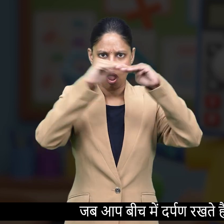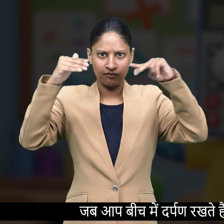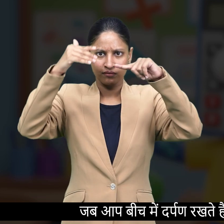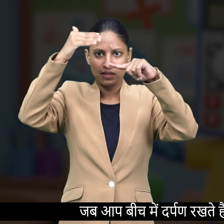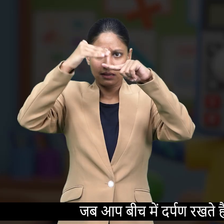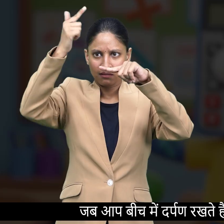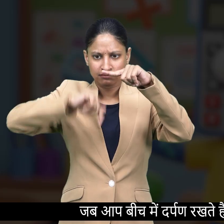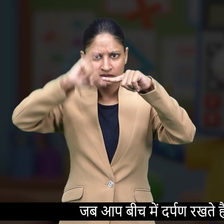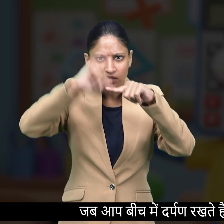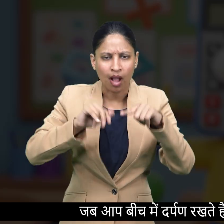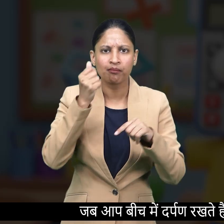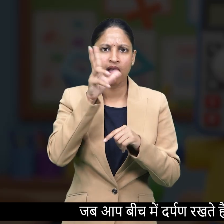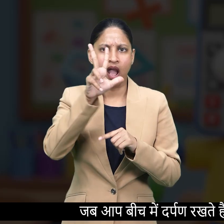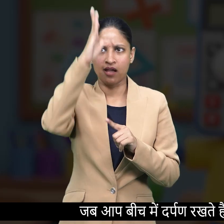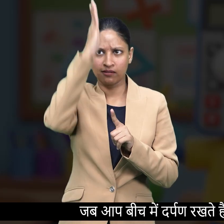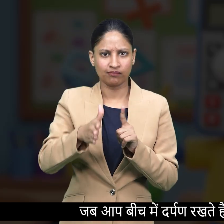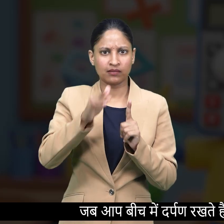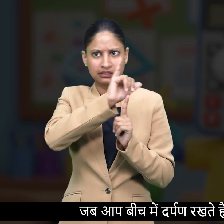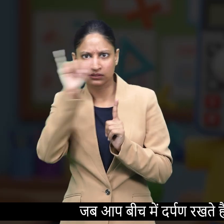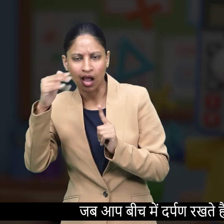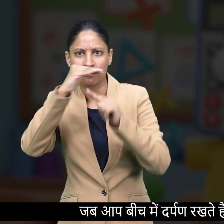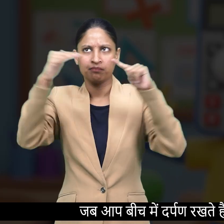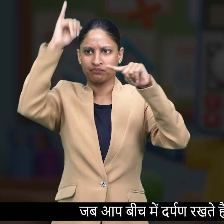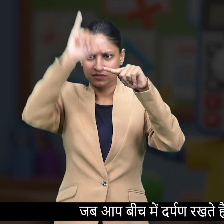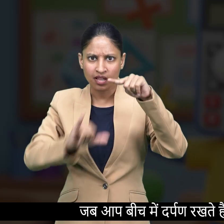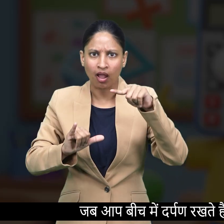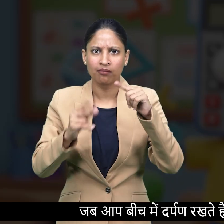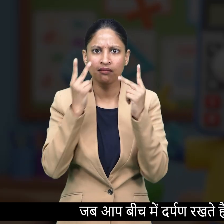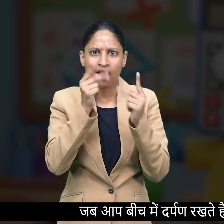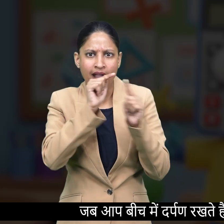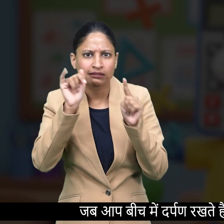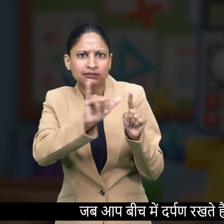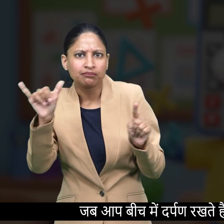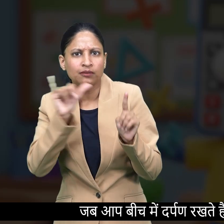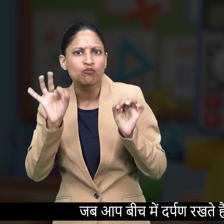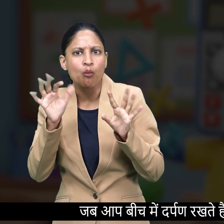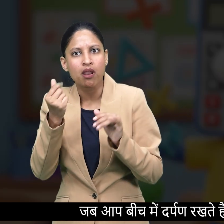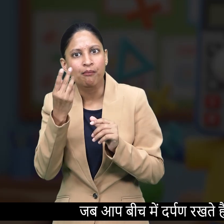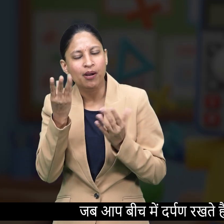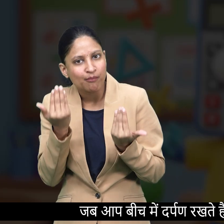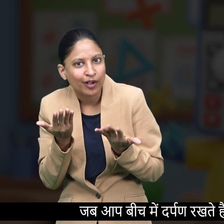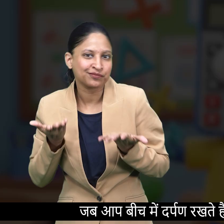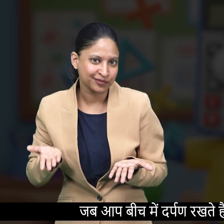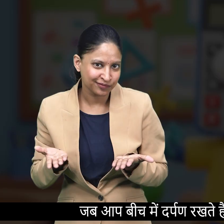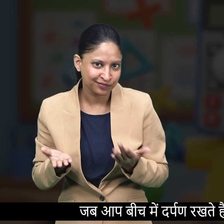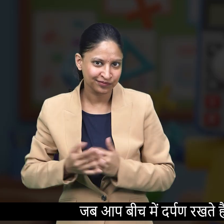जब आप बीच में दर्पण रखते हैं तो ये दोनों तरफ से एक जैसी दिखती है।